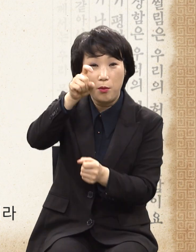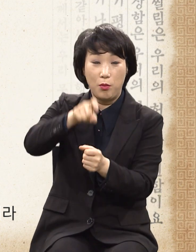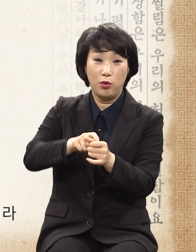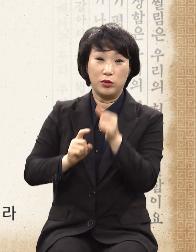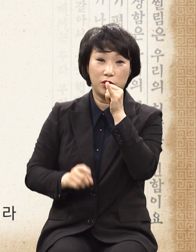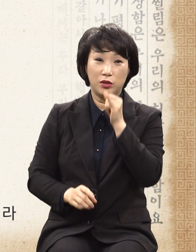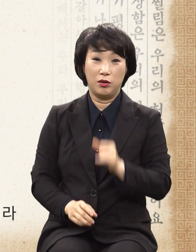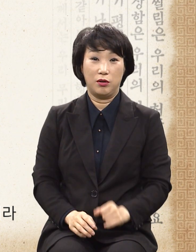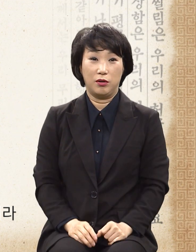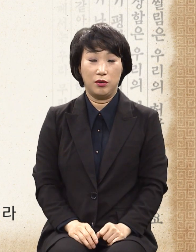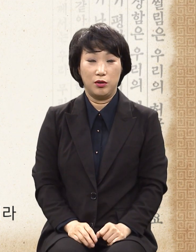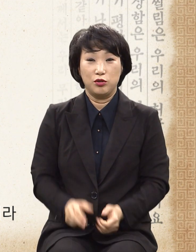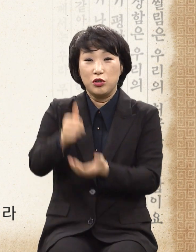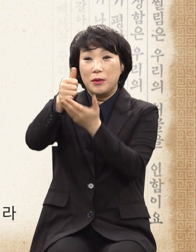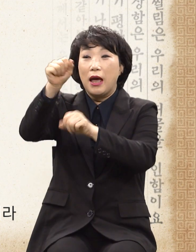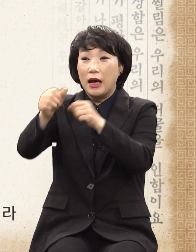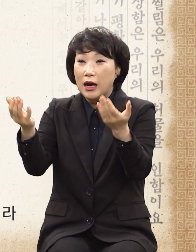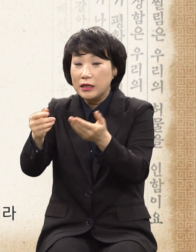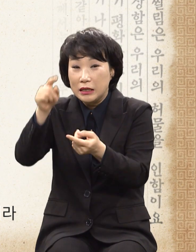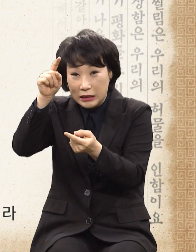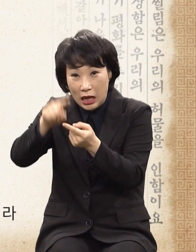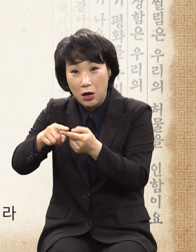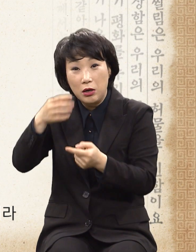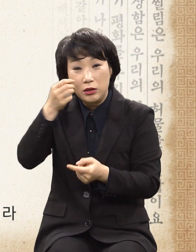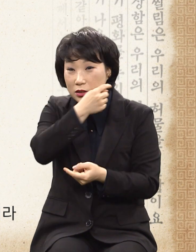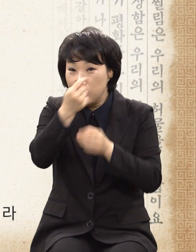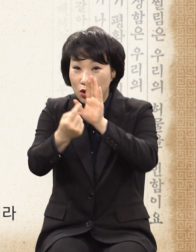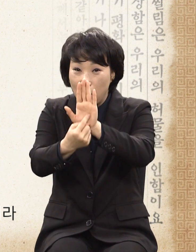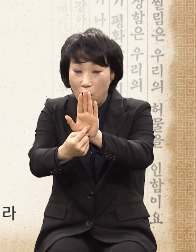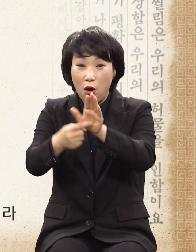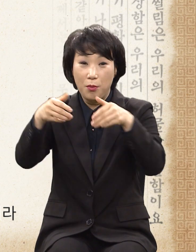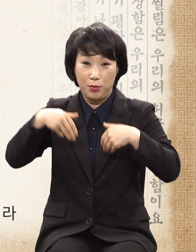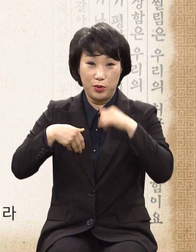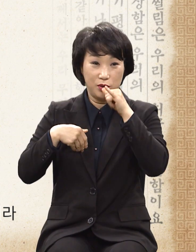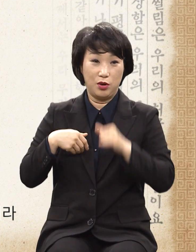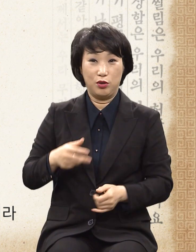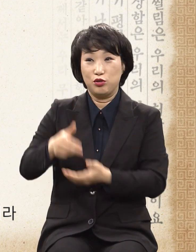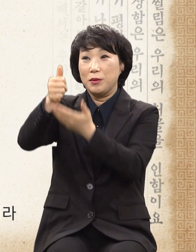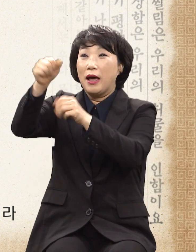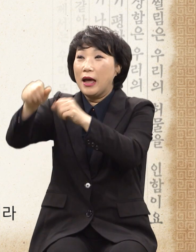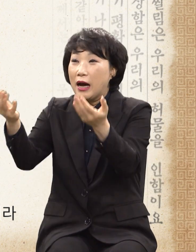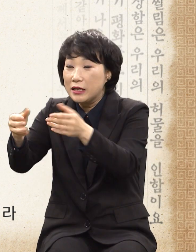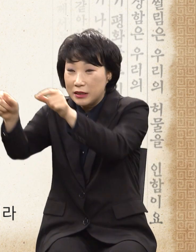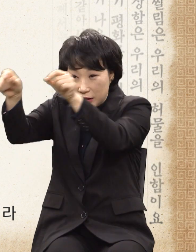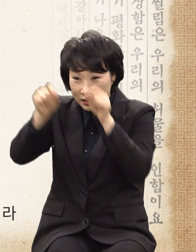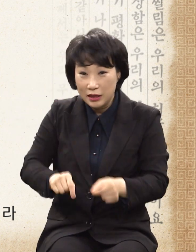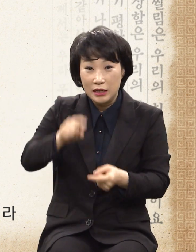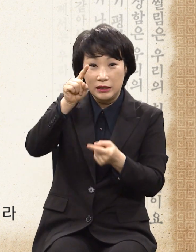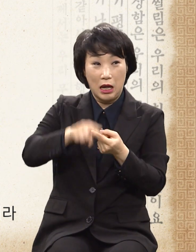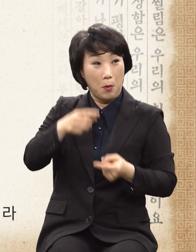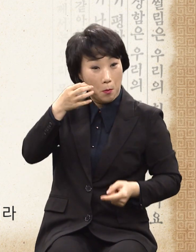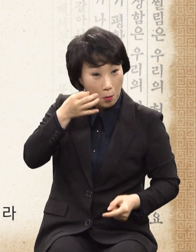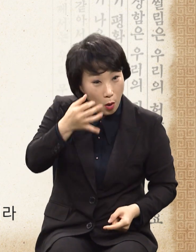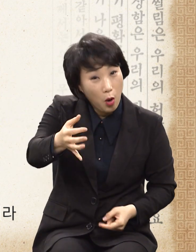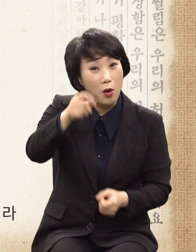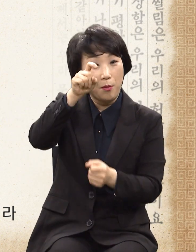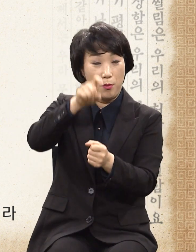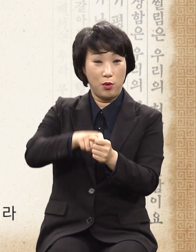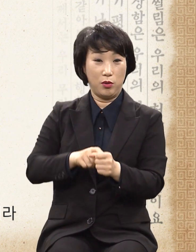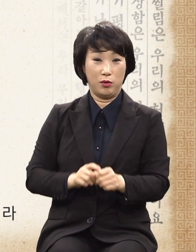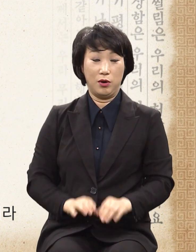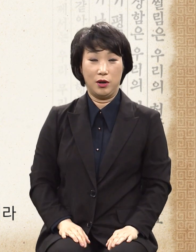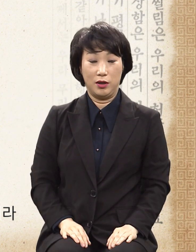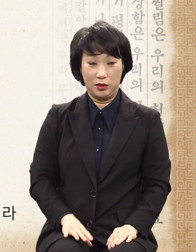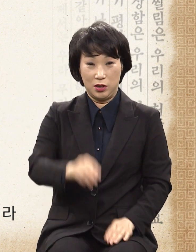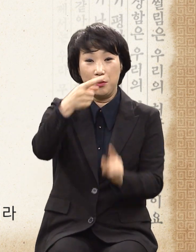말이요. 주님이 하신 일을 증거하라 이 말이며 주님이 하신 사역을 그대로 드러내라 이